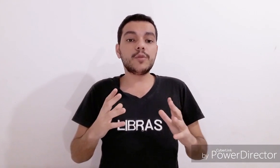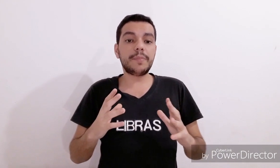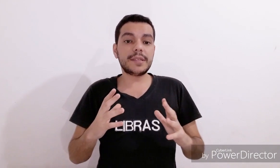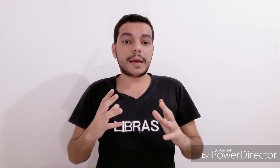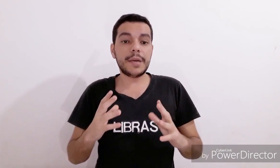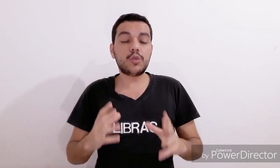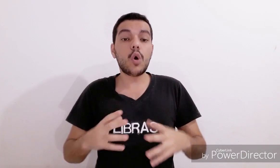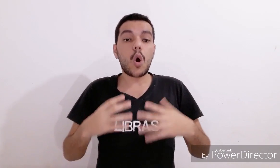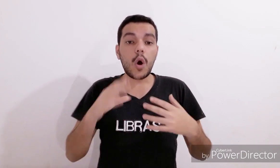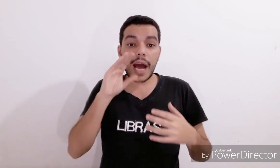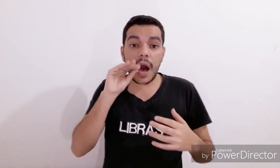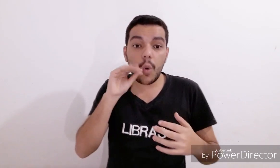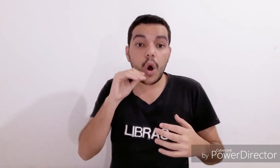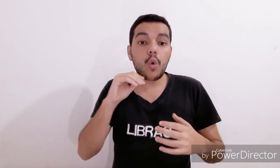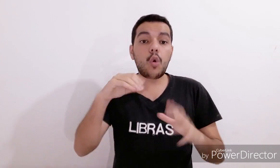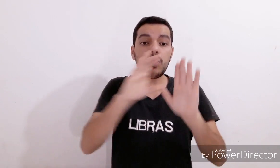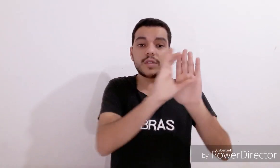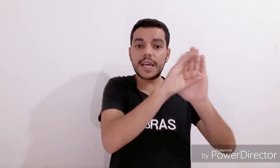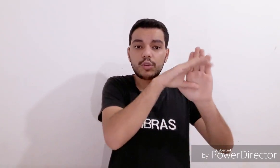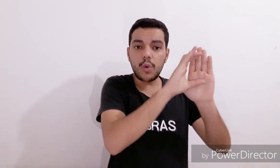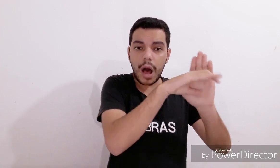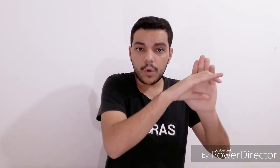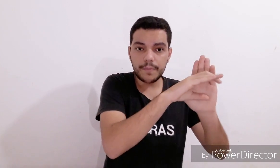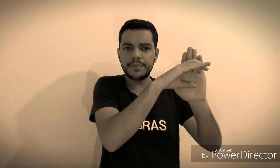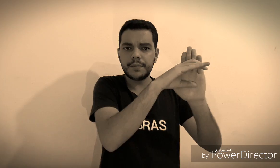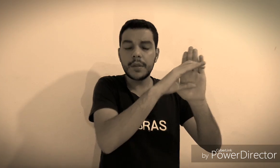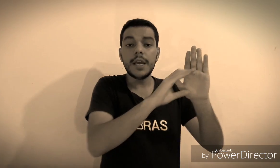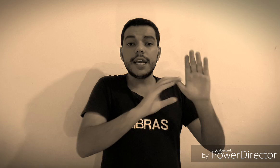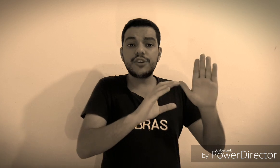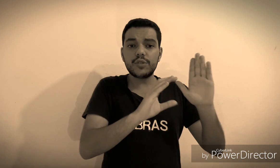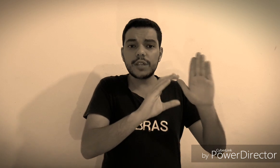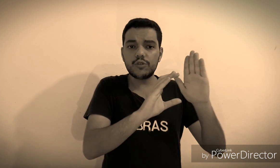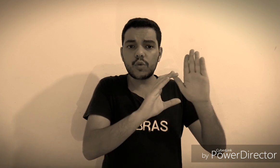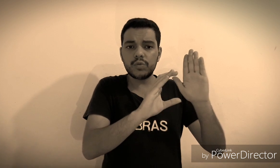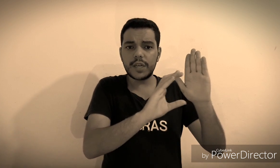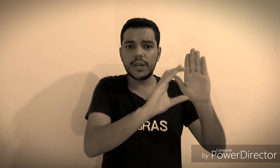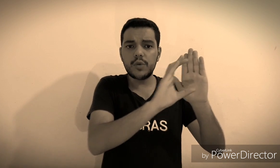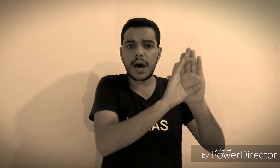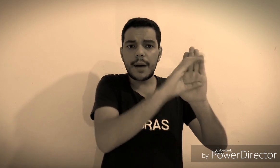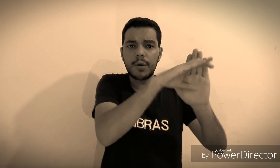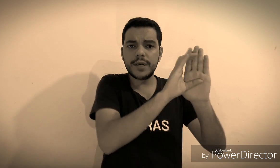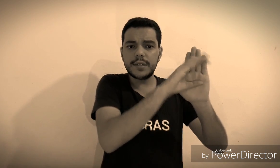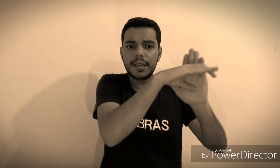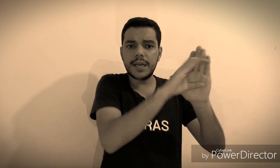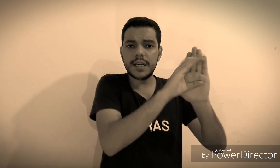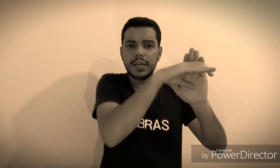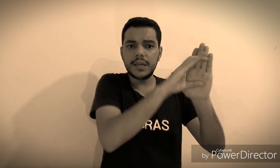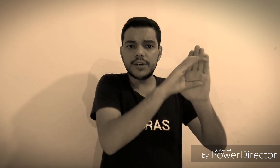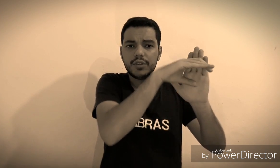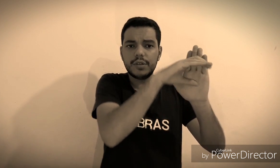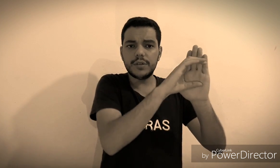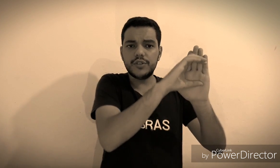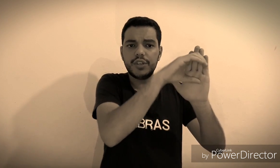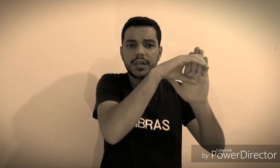um pensamento oral conceitual. Este é o sinal de conceito, a mão em C